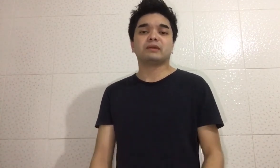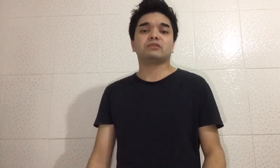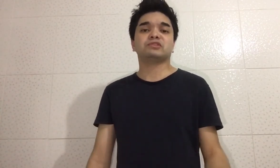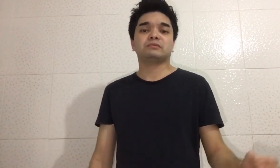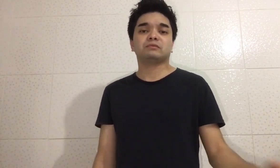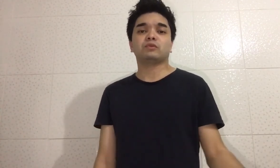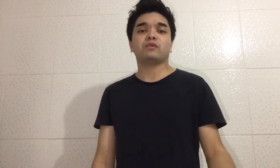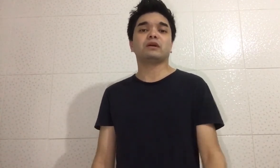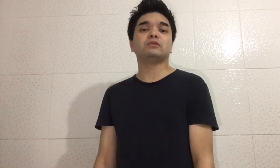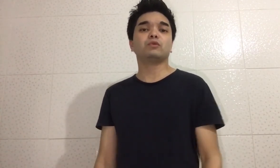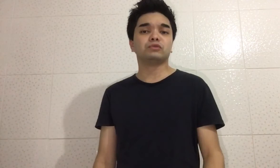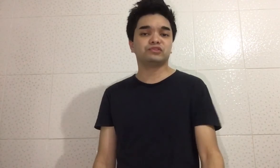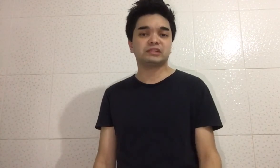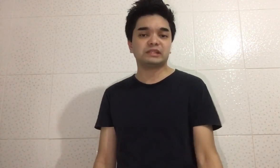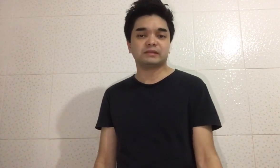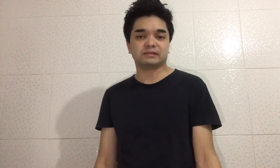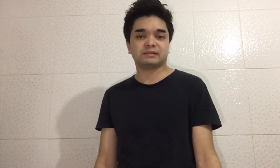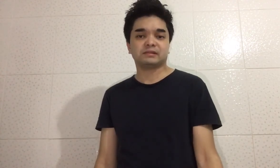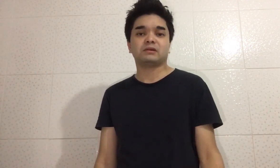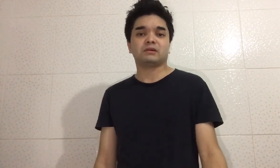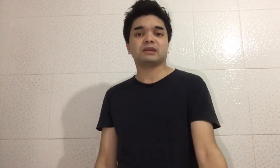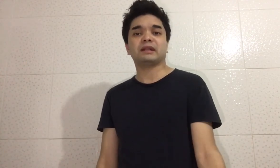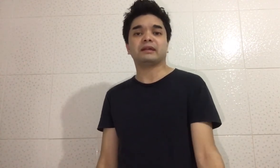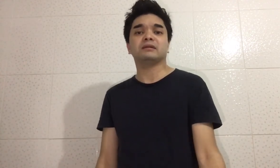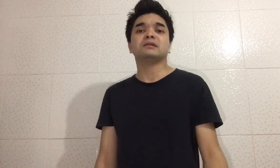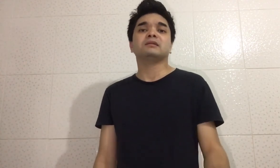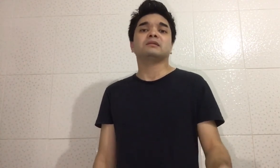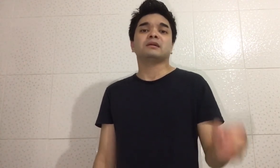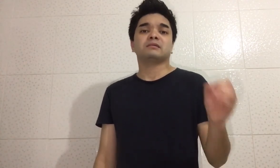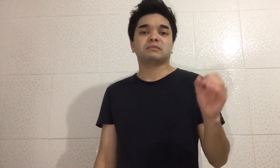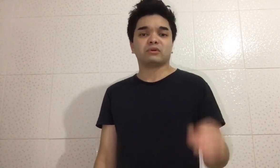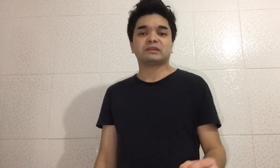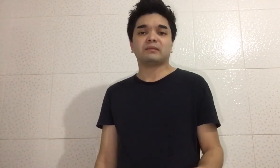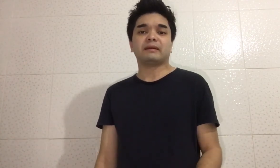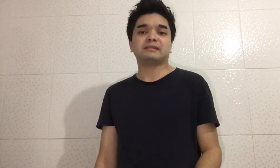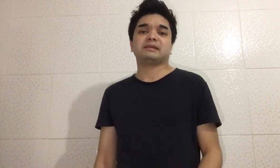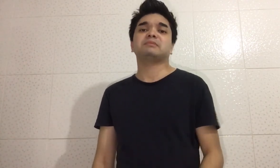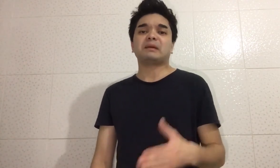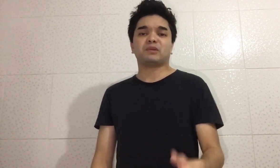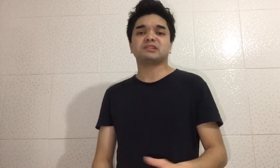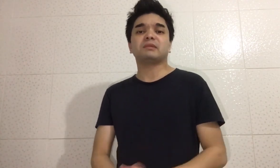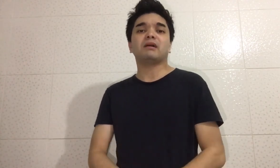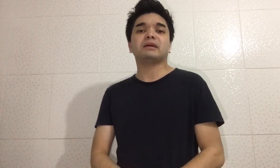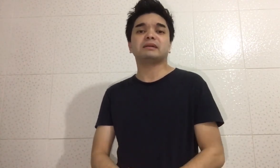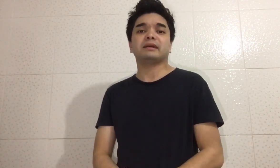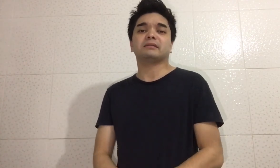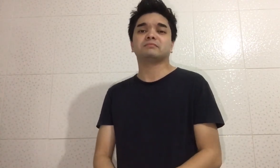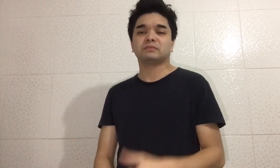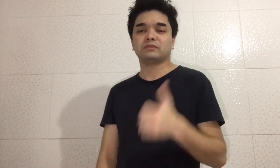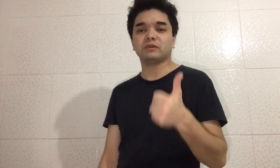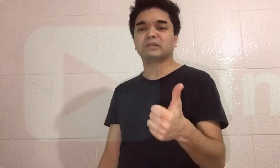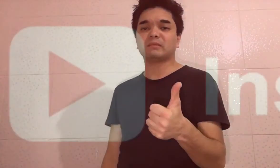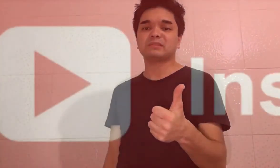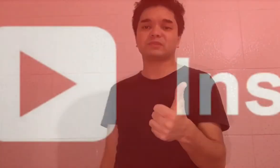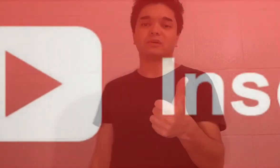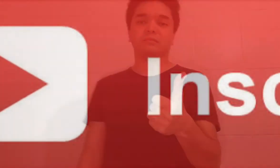hoje estou focando no curso de milhas, ok, galera? Então, até mais aí, até a próxima aula aí, galera. Falou, até mais, pessoal.